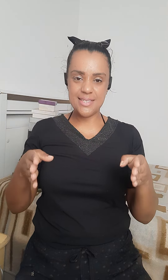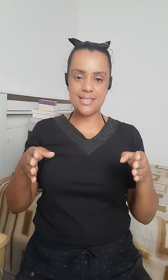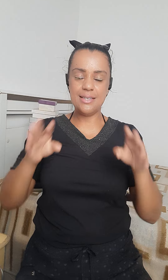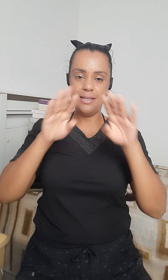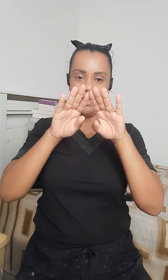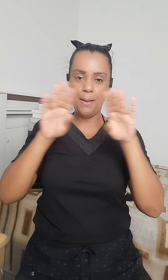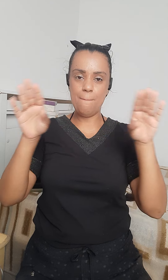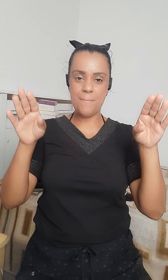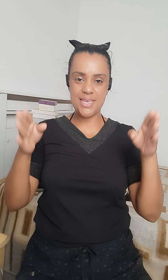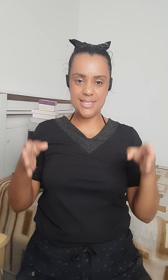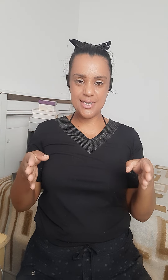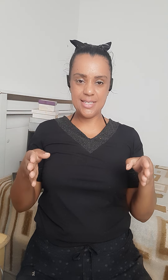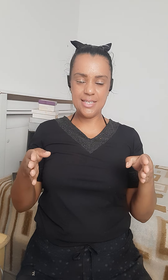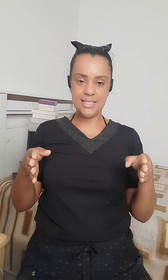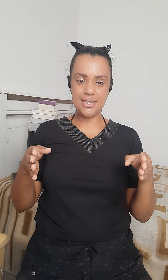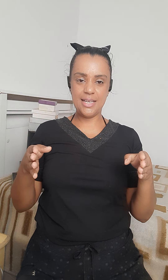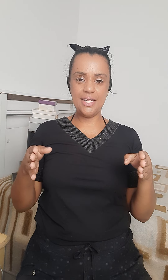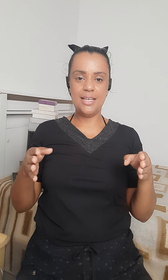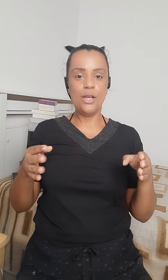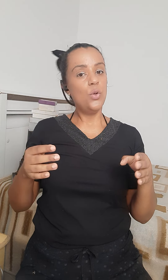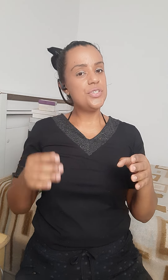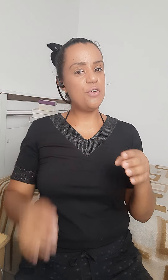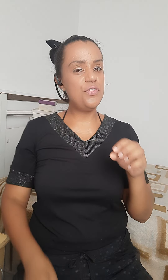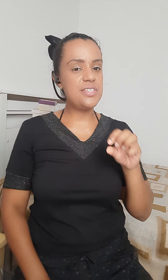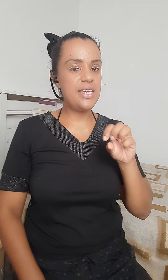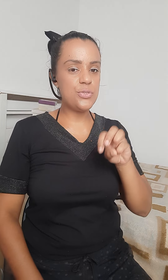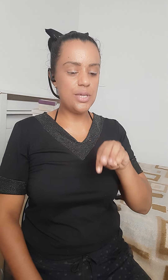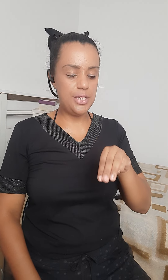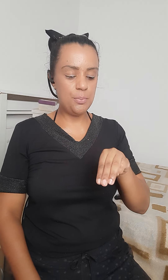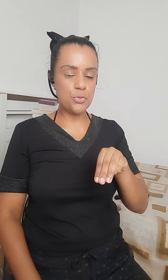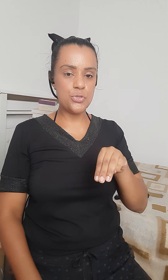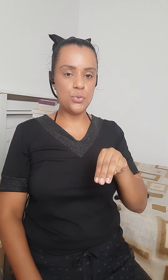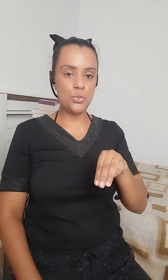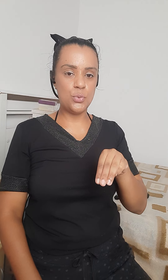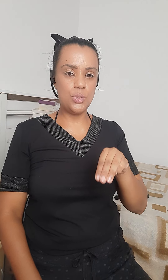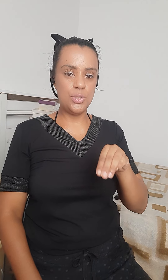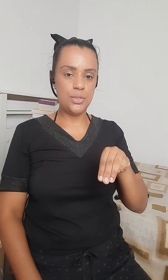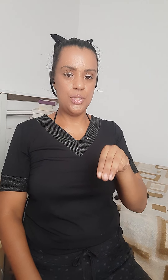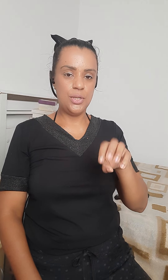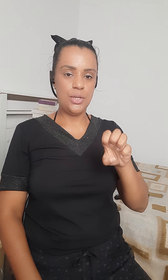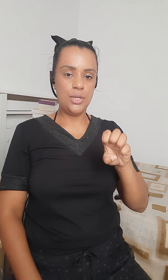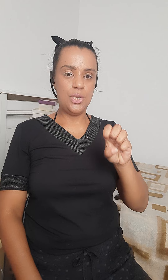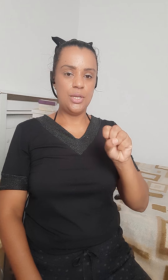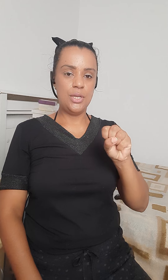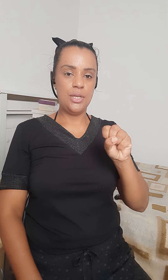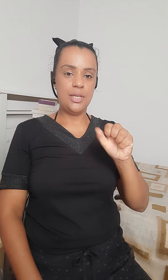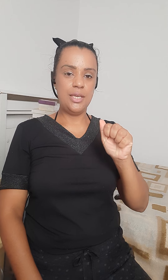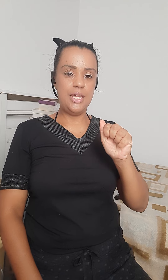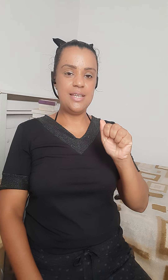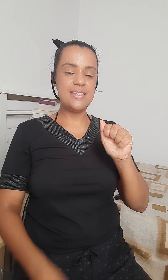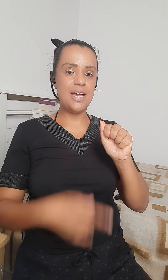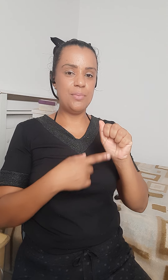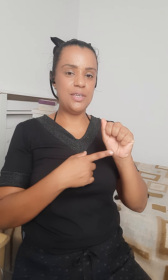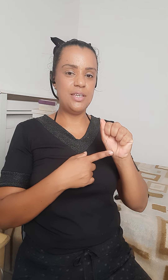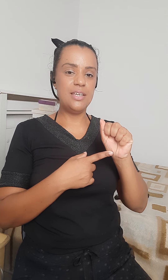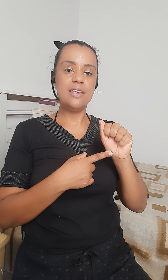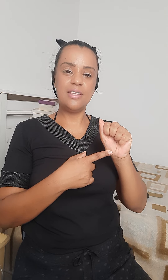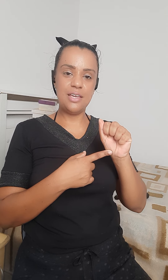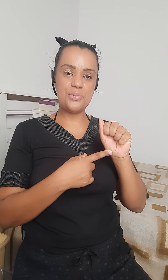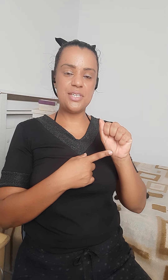mesa. Mesa, tá? Se eu fizer isso aqui pro surdo, ele sabe que é o